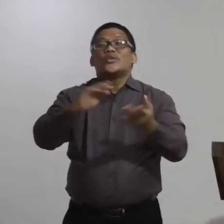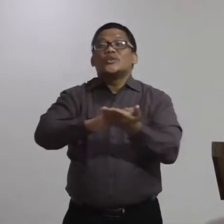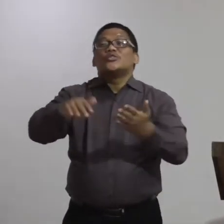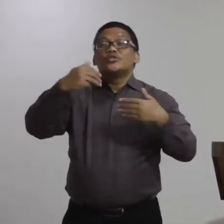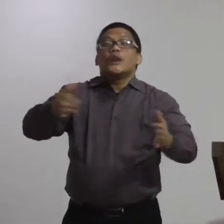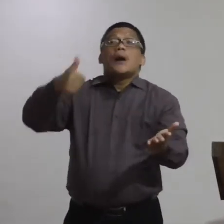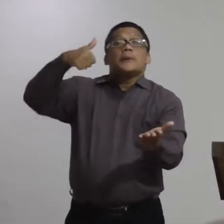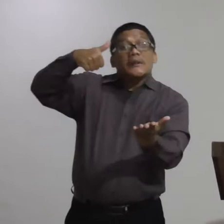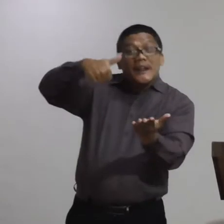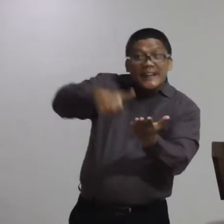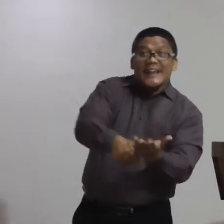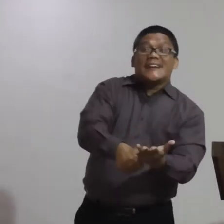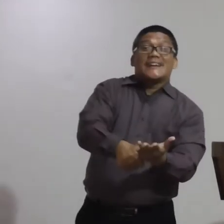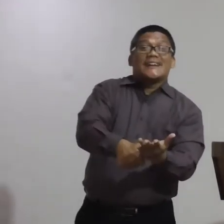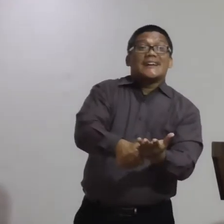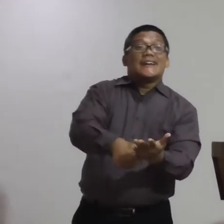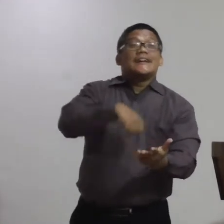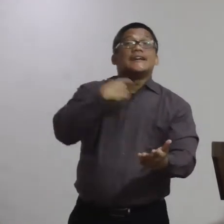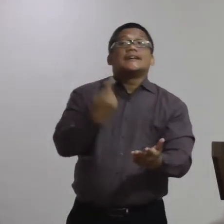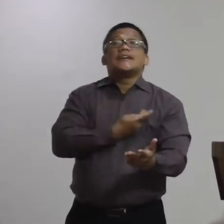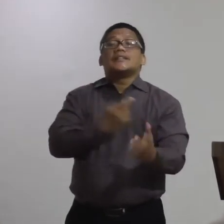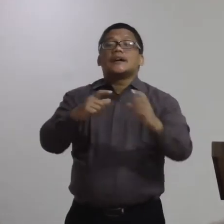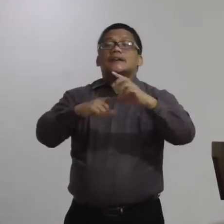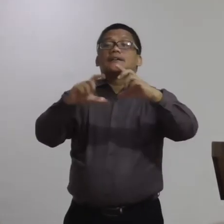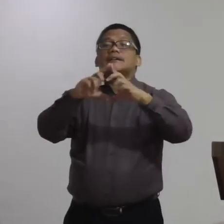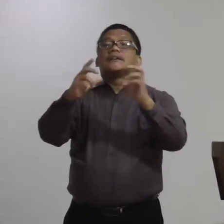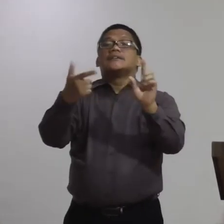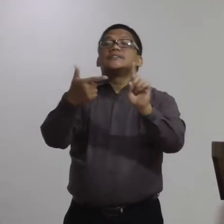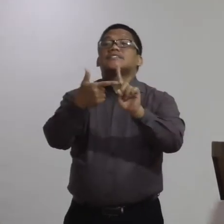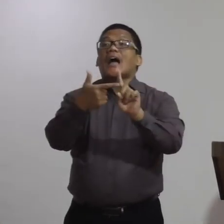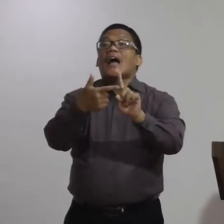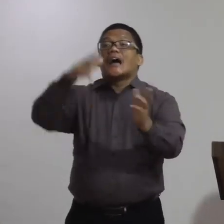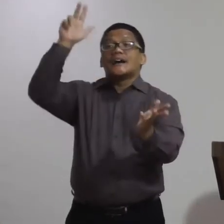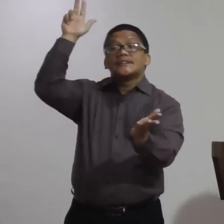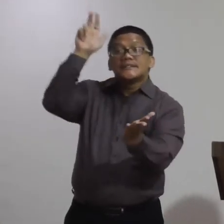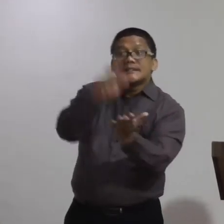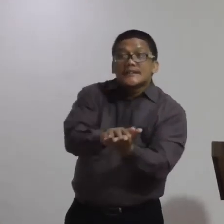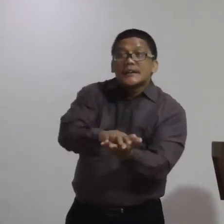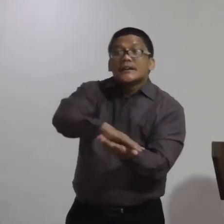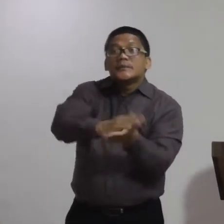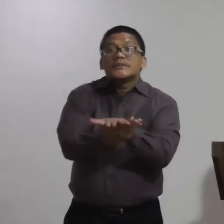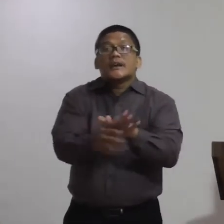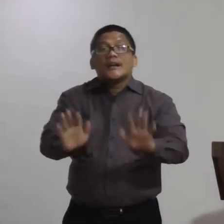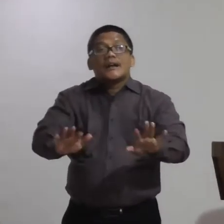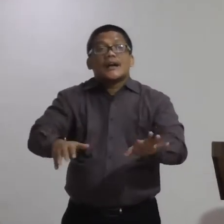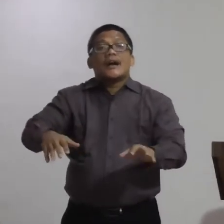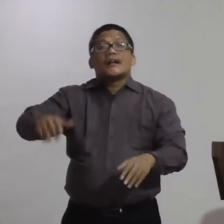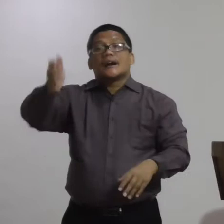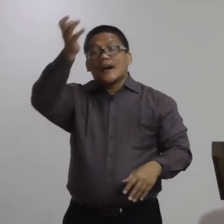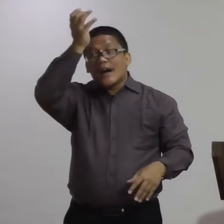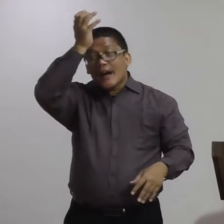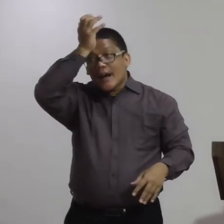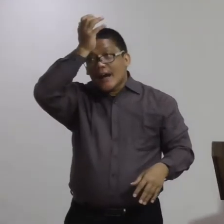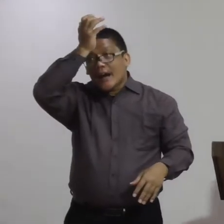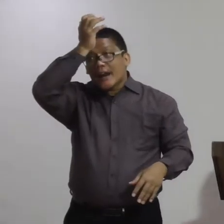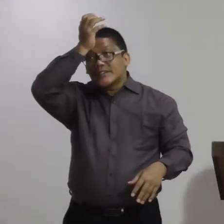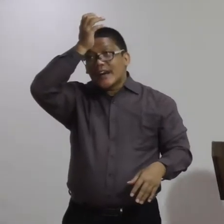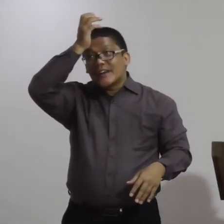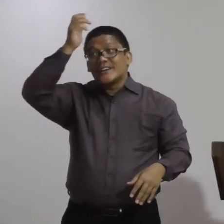kita sah menjadi anak-anak Allah, ya, sah. Kalau ada materai itu berarti bahwa